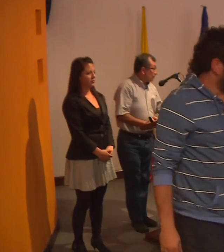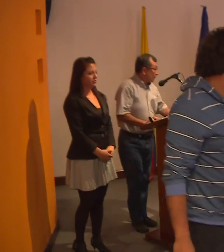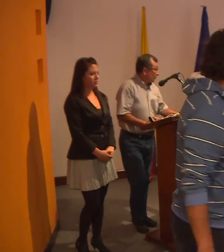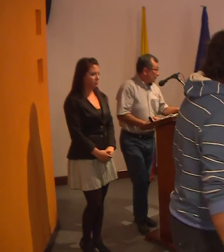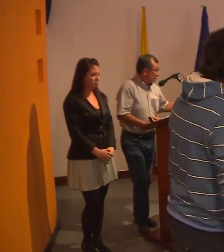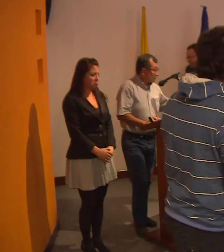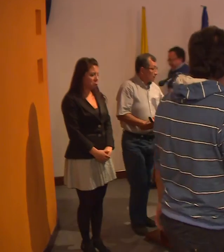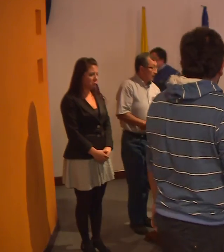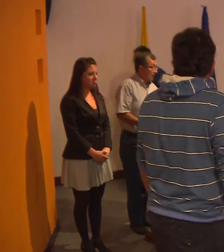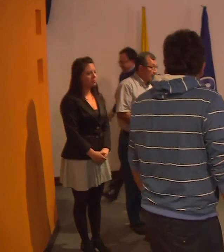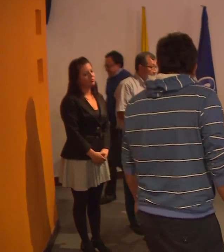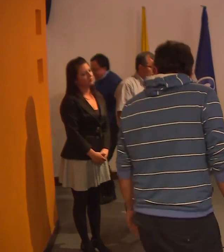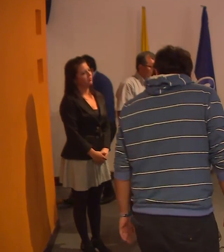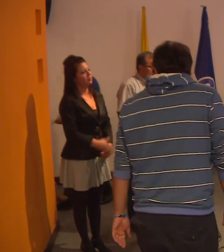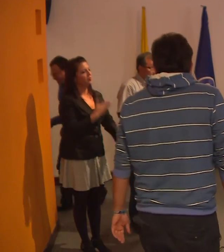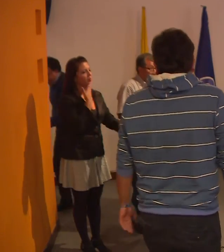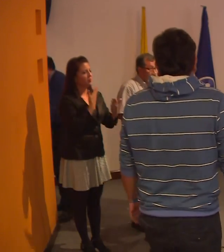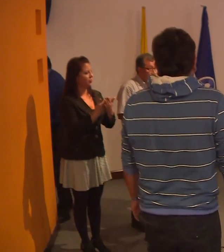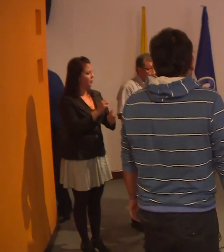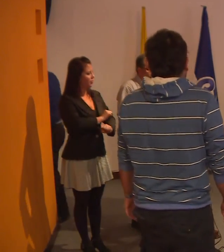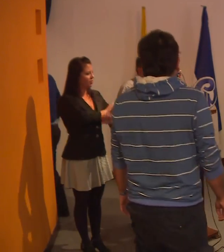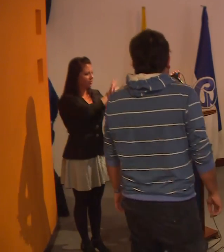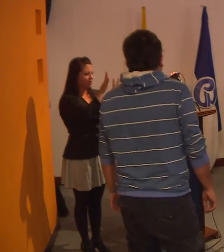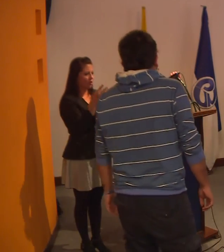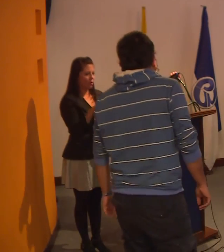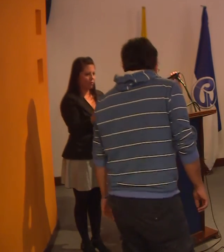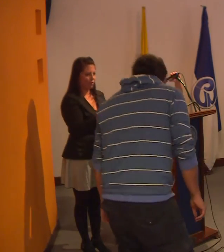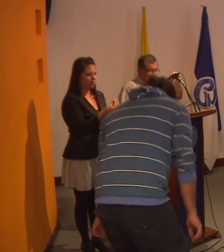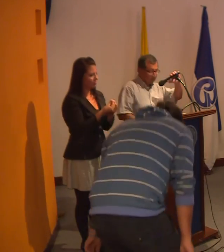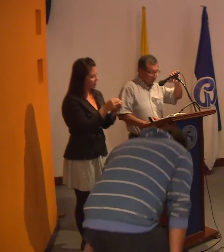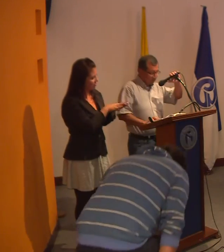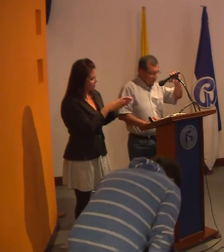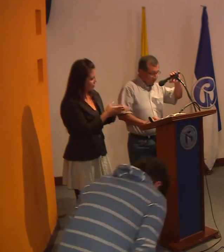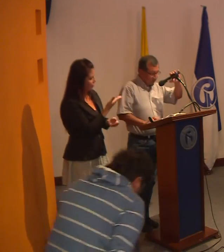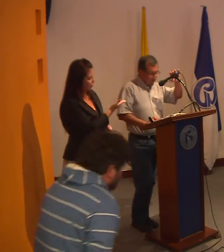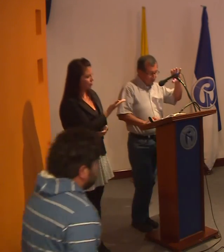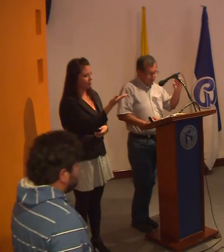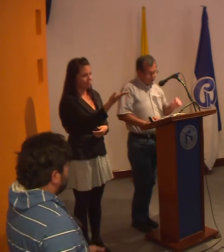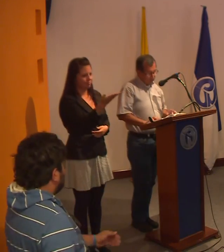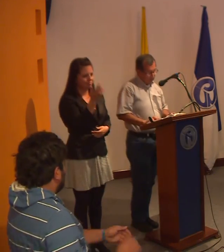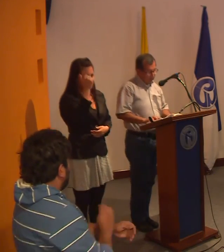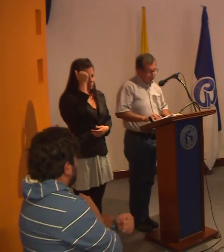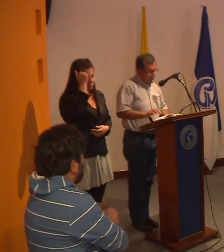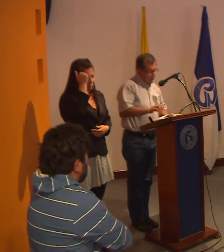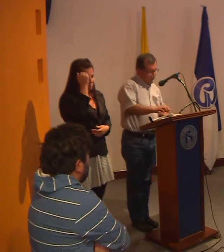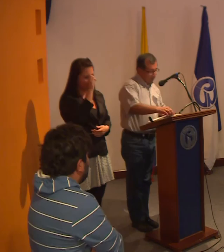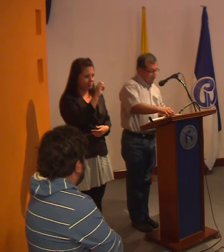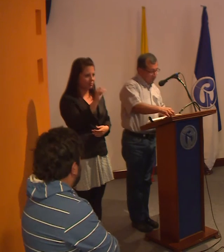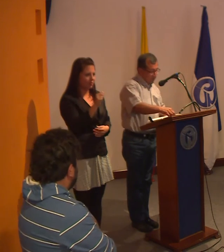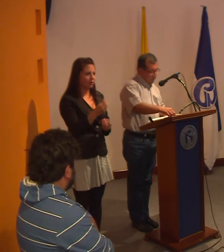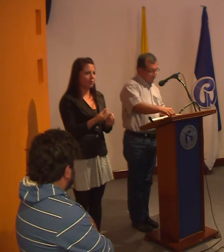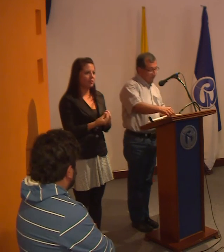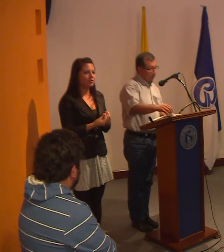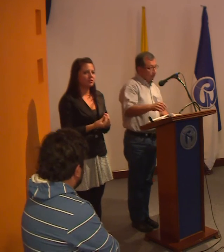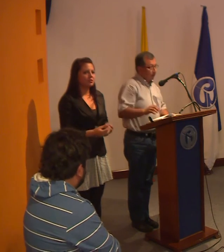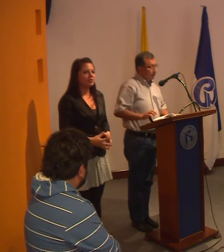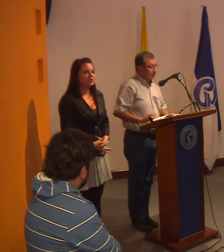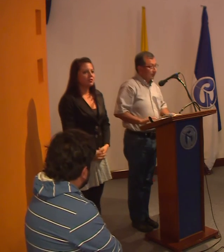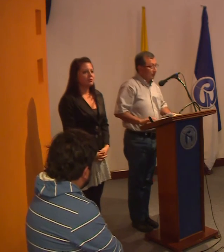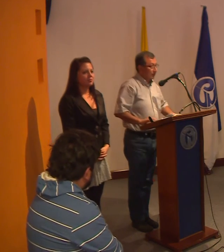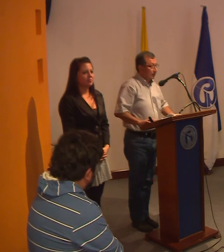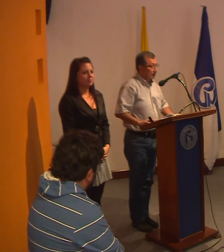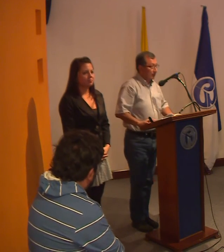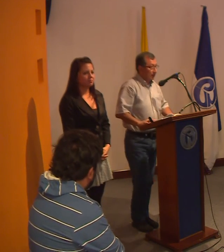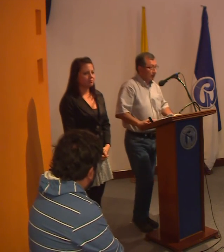Buenos días, compañeros en la mesa de dirección, compañeros y compañeras profesores. Yo, en